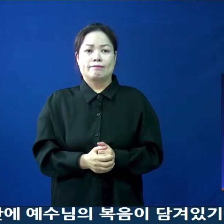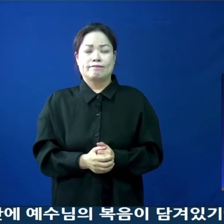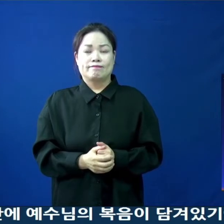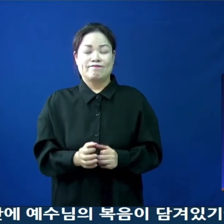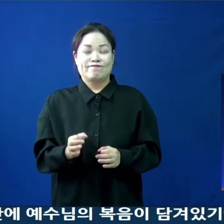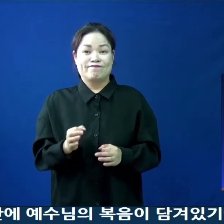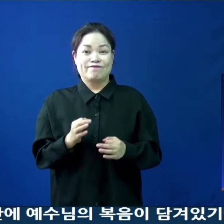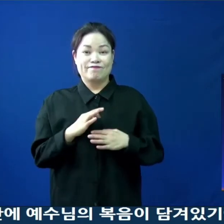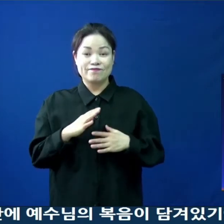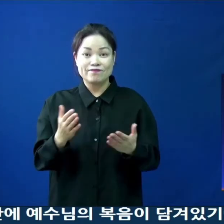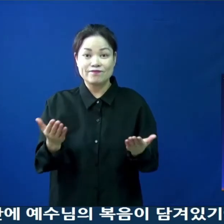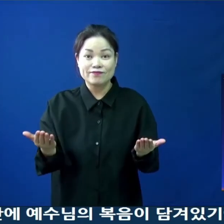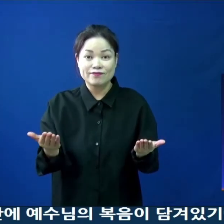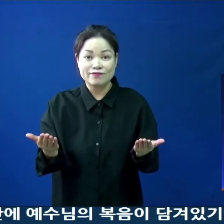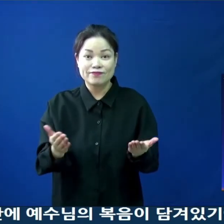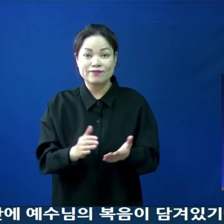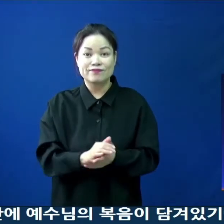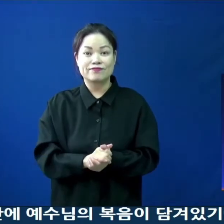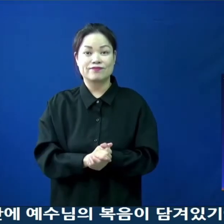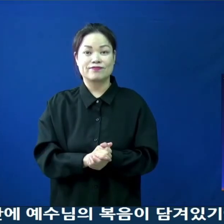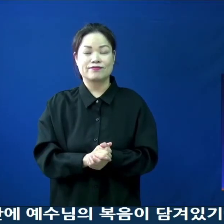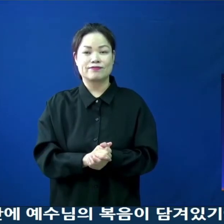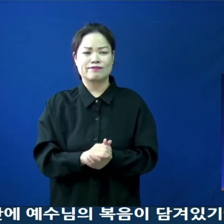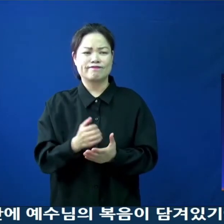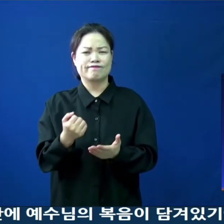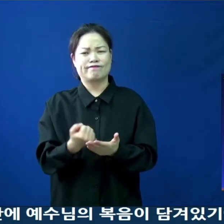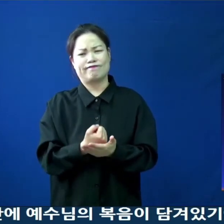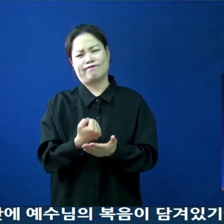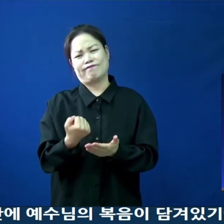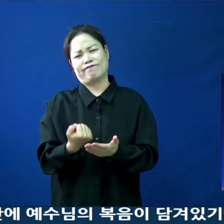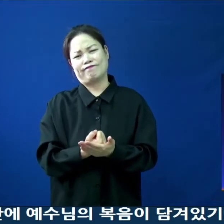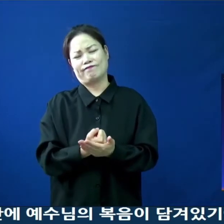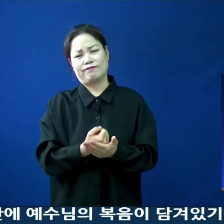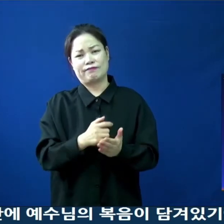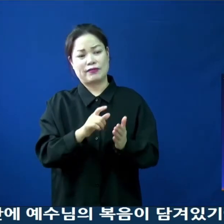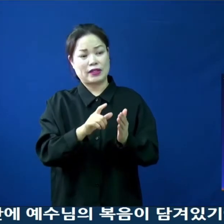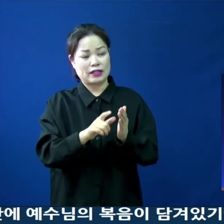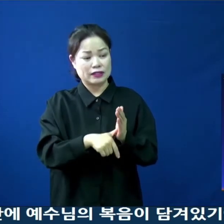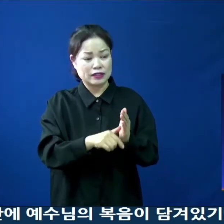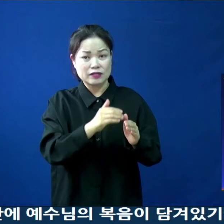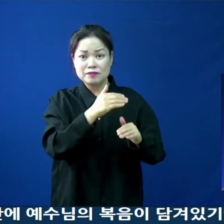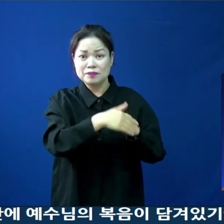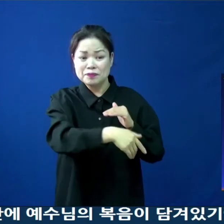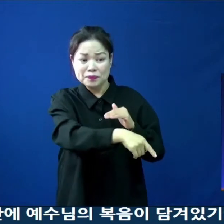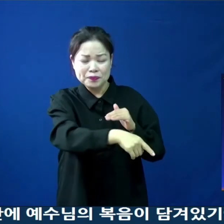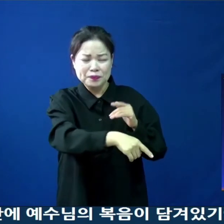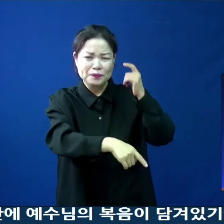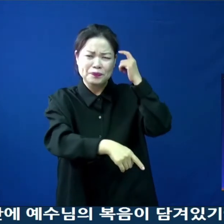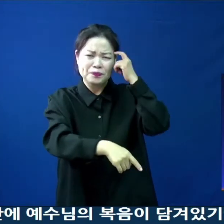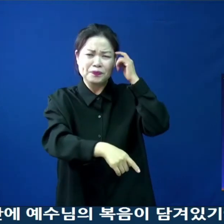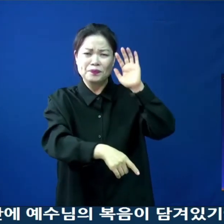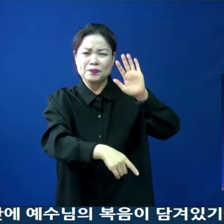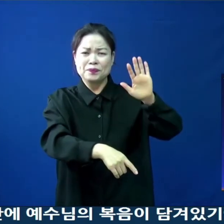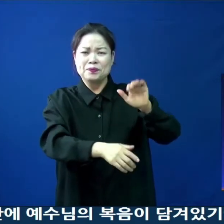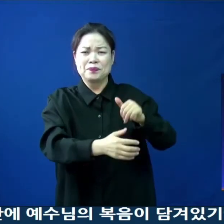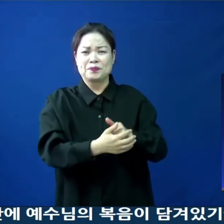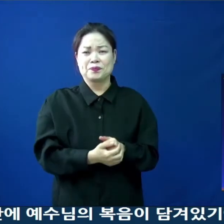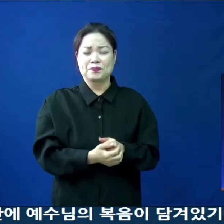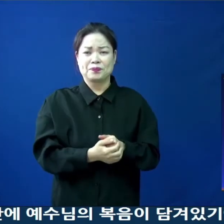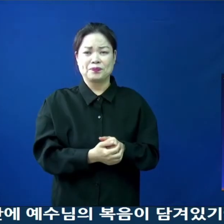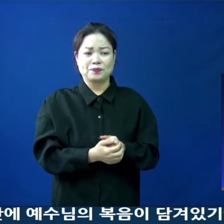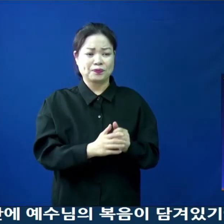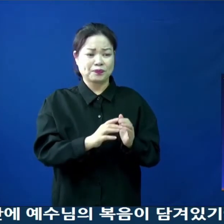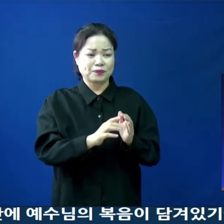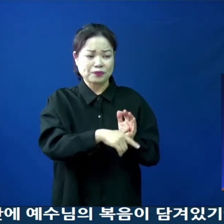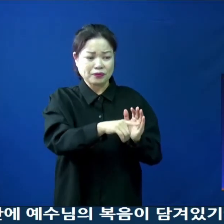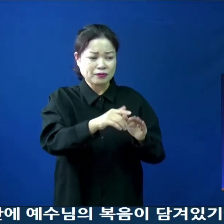얼마나 놀랍습니까? 그런데 안타깝게도 세대주의자들은 그렇게 생각하지 않죠.